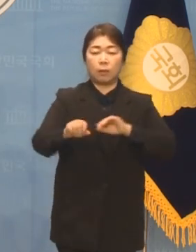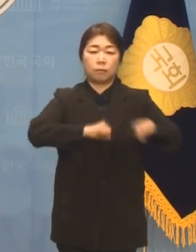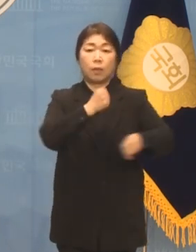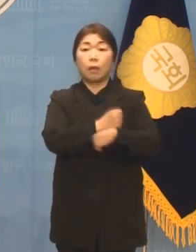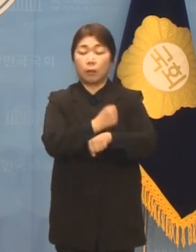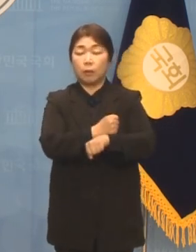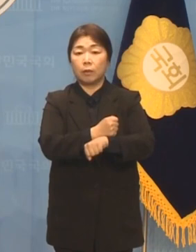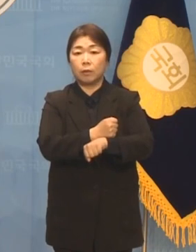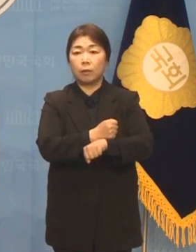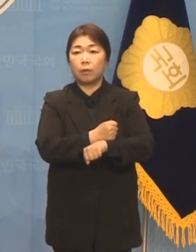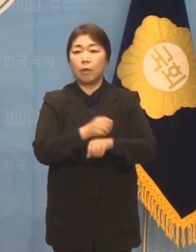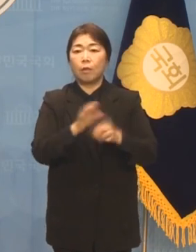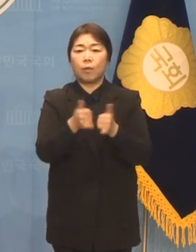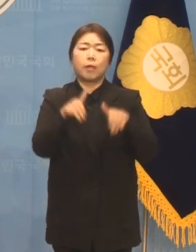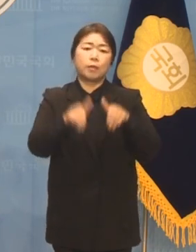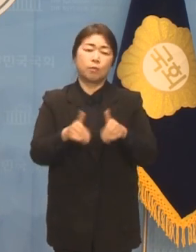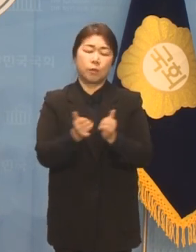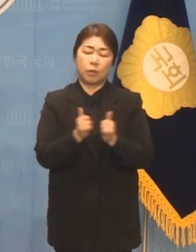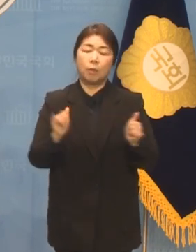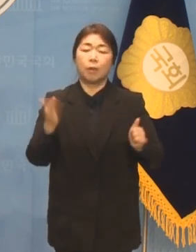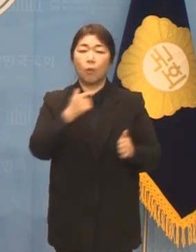구민의 대리인이 될 것입니다.